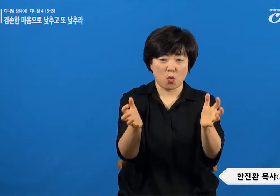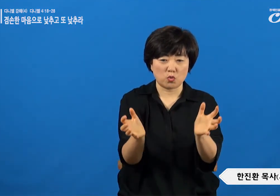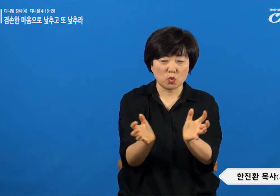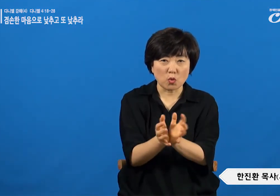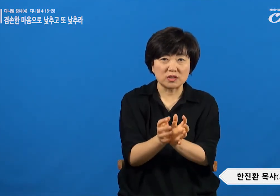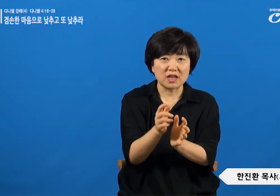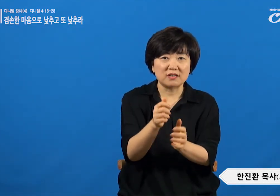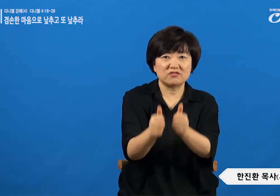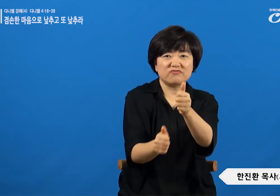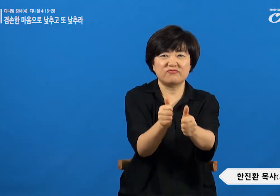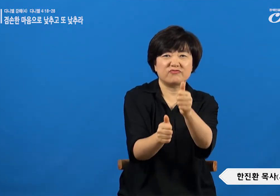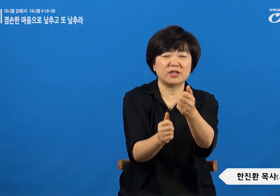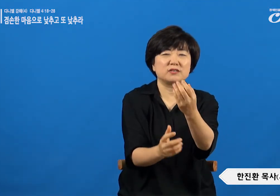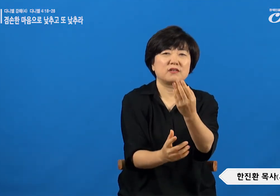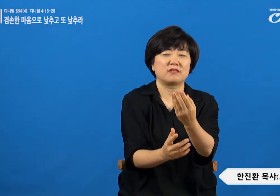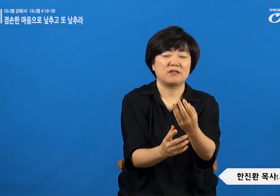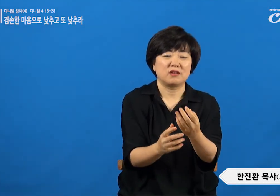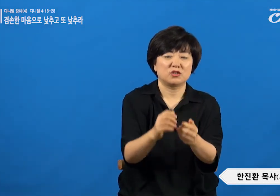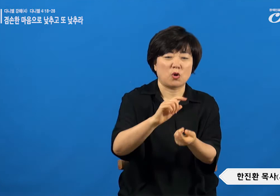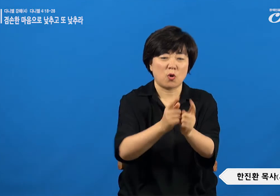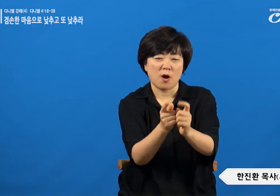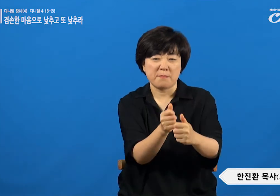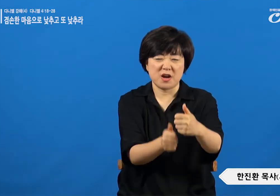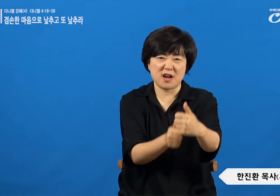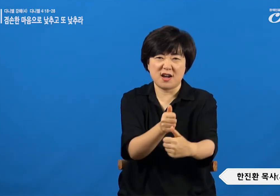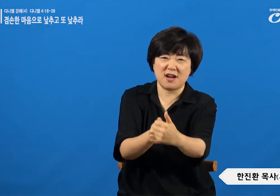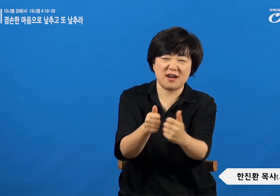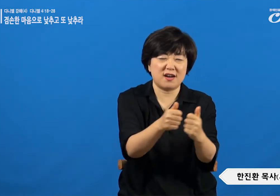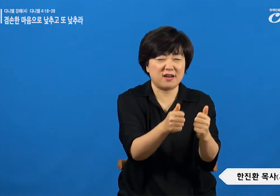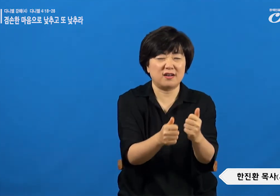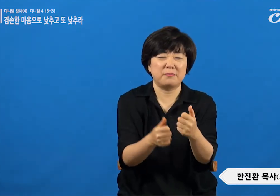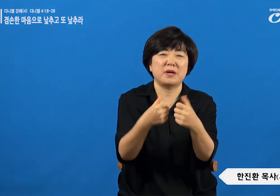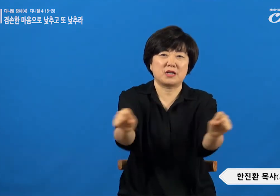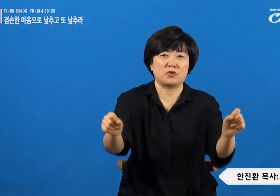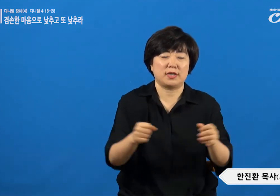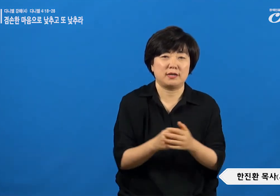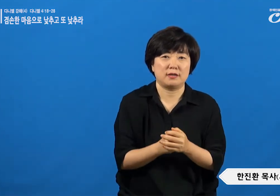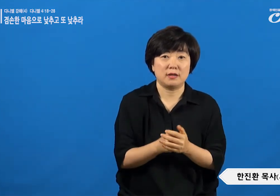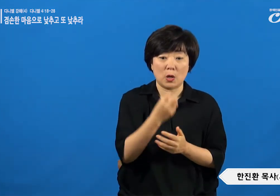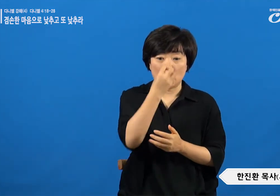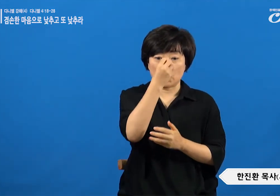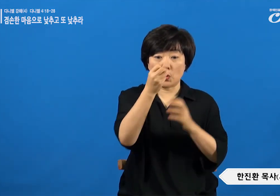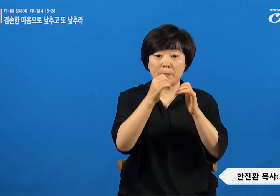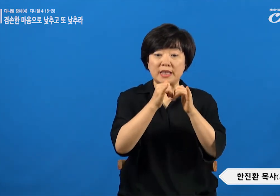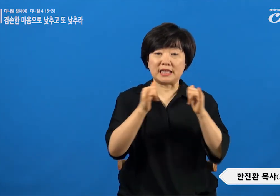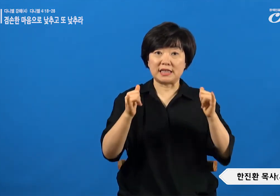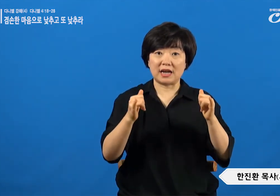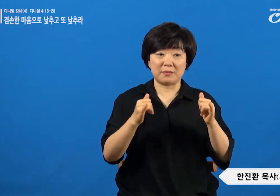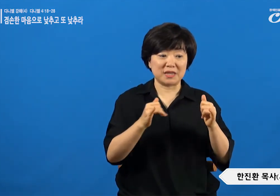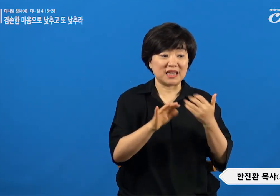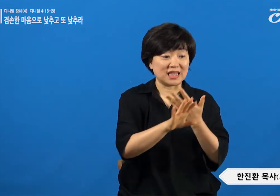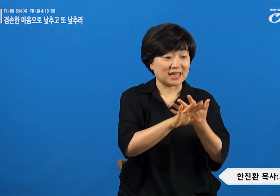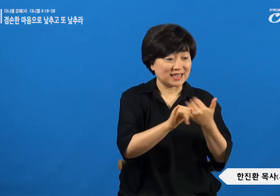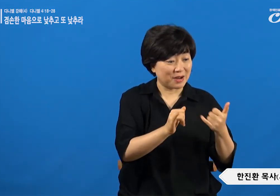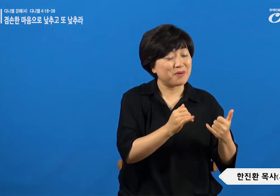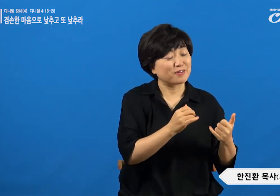공동체를 파괴시킵니다. 여러분, 교만한 사람이 다른 사람들과 사이좋게 지내는 거